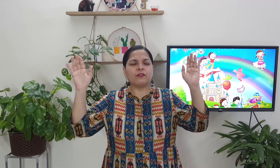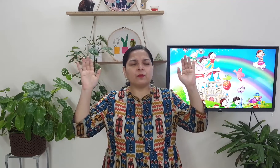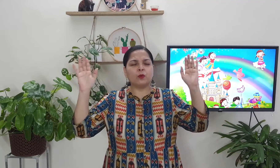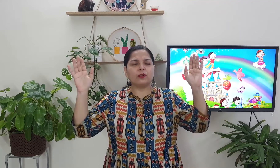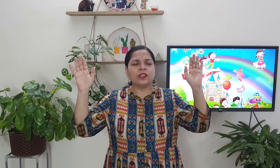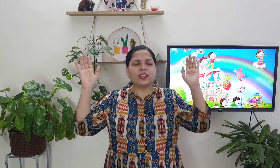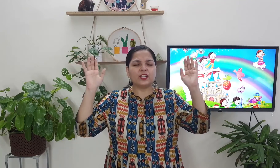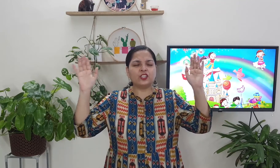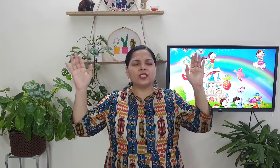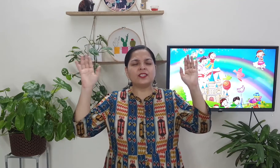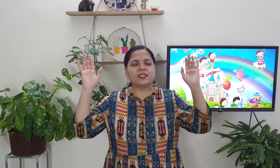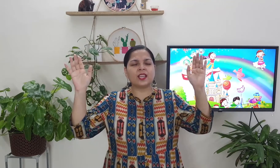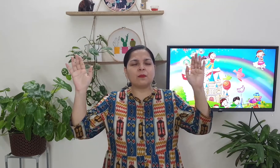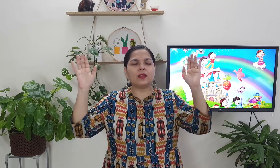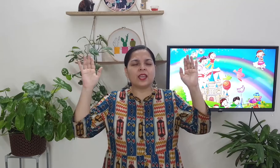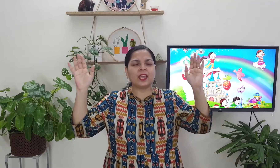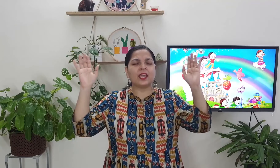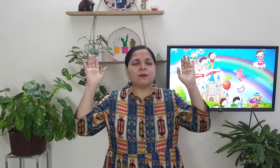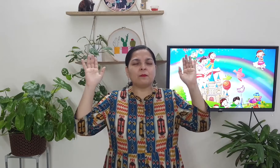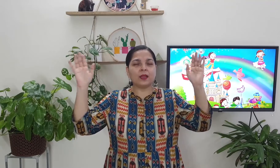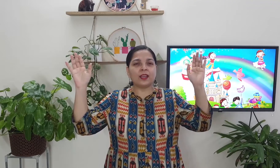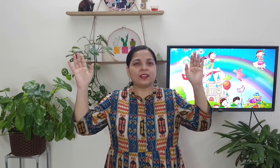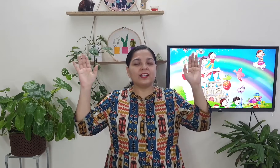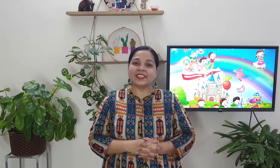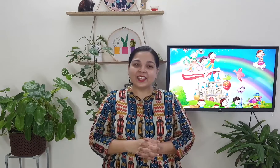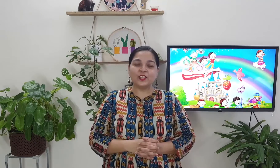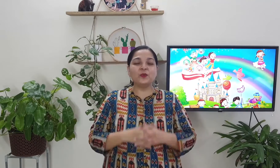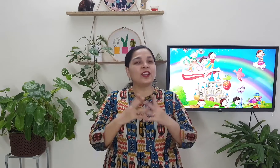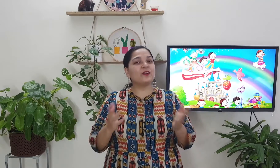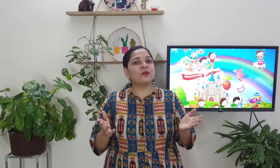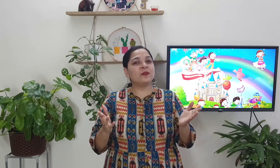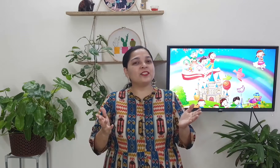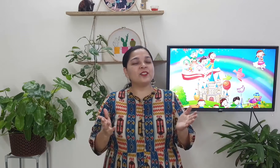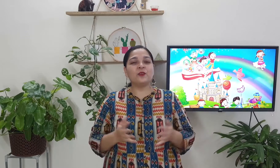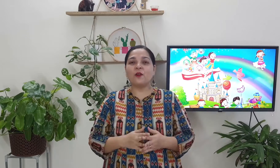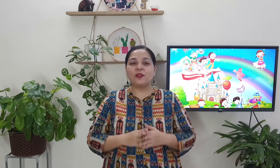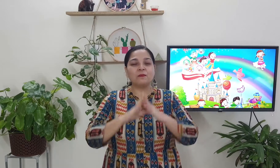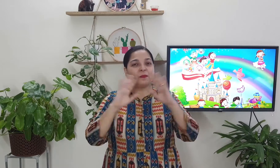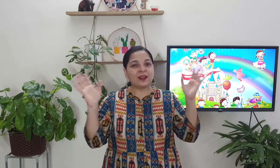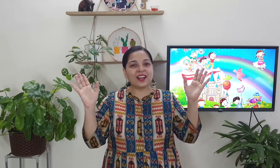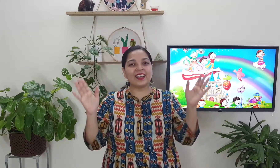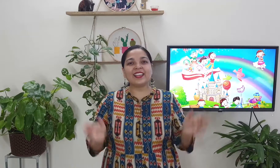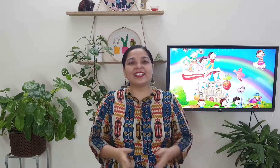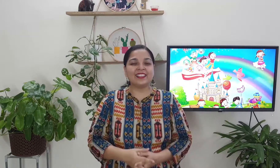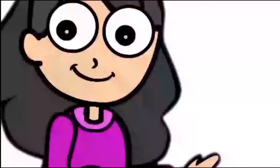நிலைத்திருப்பேன். இயேசுவின் நாமத்தில் ஆமேன். நன்றி. தேவன் உங்களை ஆசீர்வதிப்பாராக. பை பை.